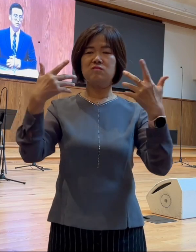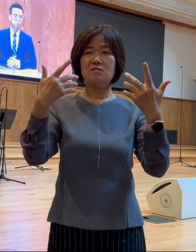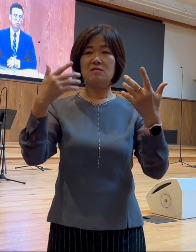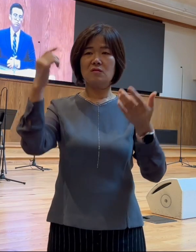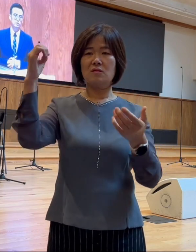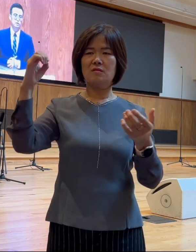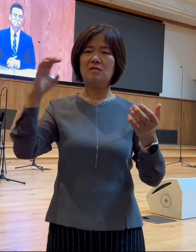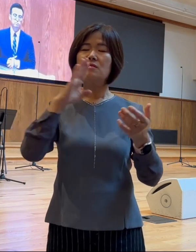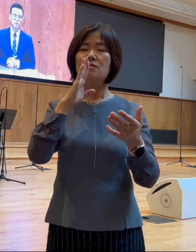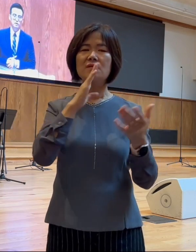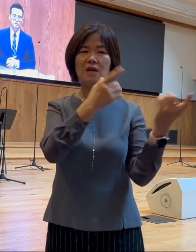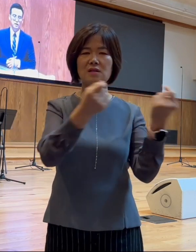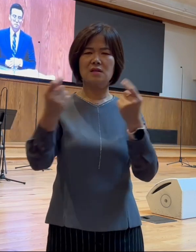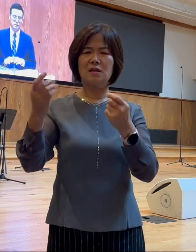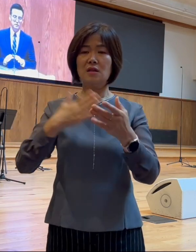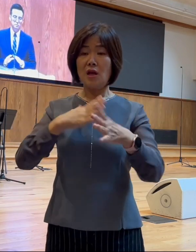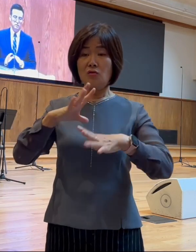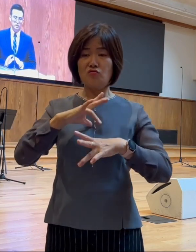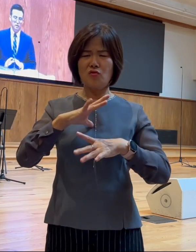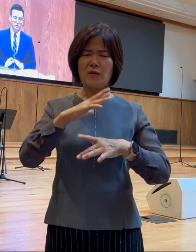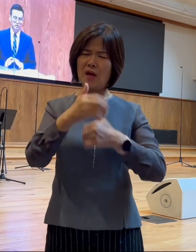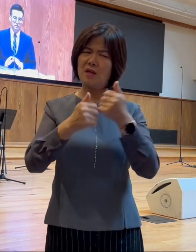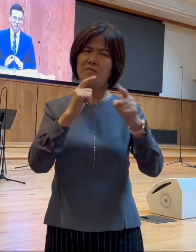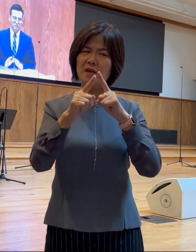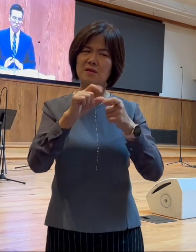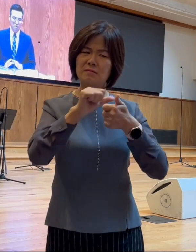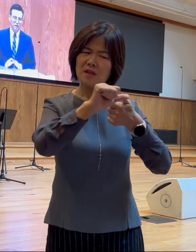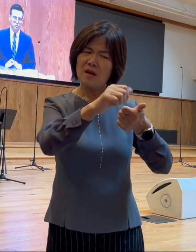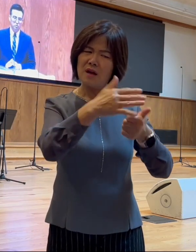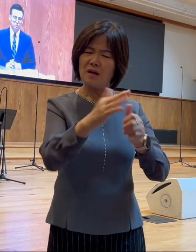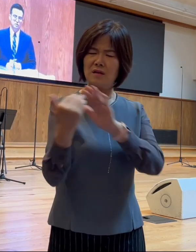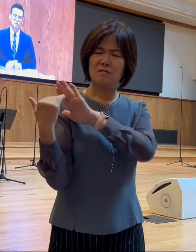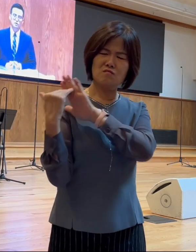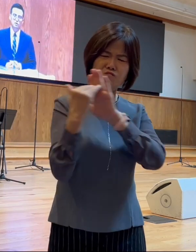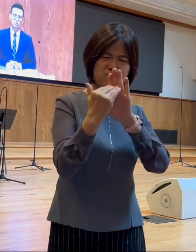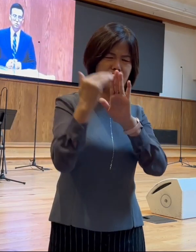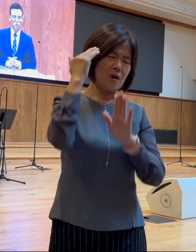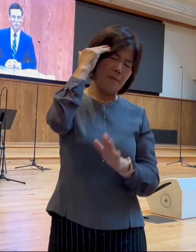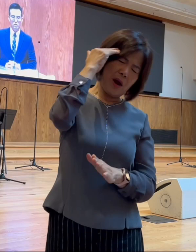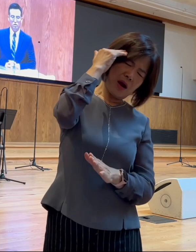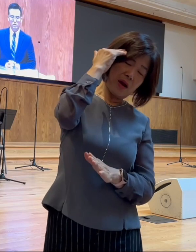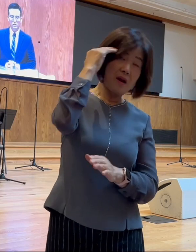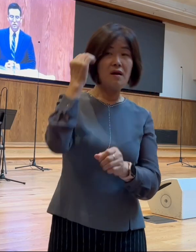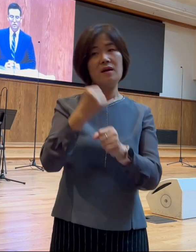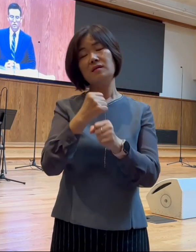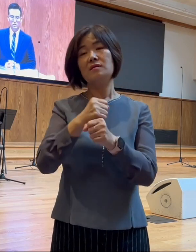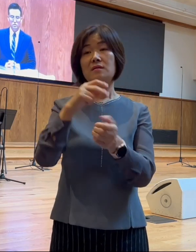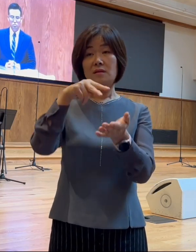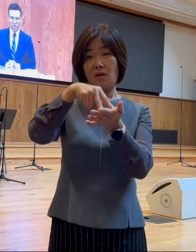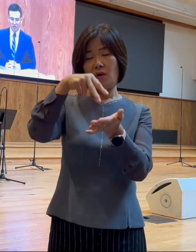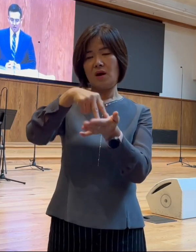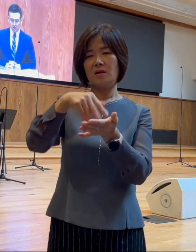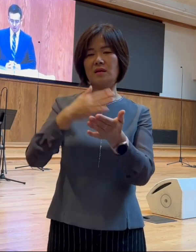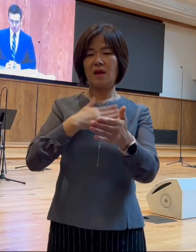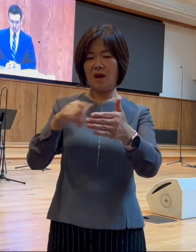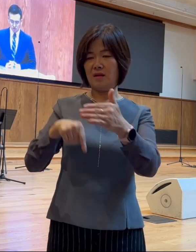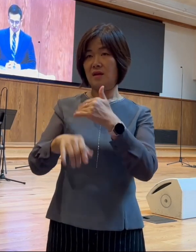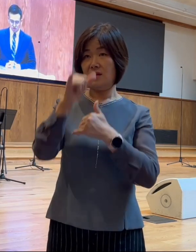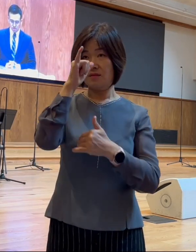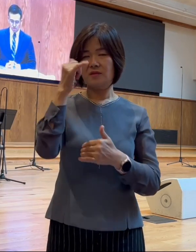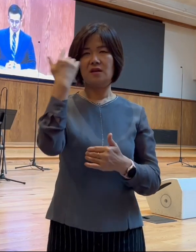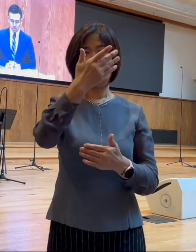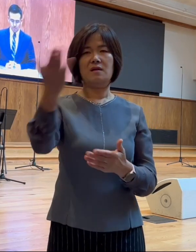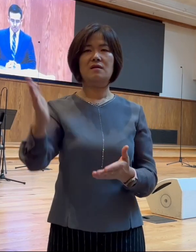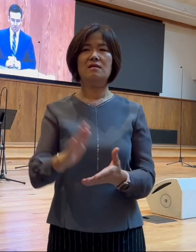나의 두려움이 그 하나님의 말씀을 따라가기를 계속 막아서는 어떤 그런 상황이 우리 안에 있습니까?